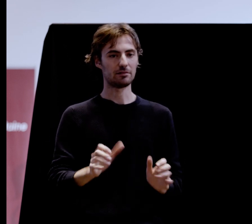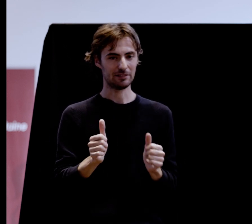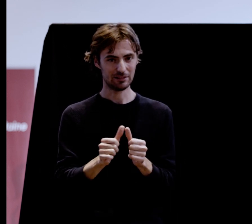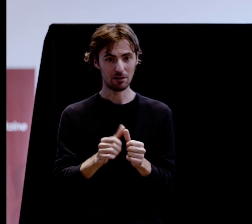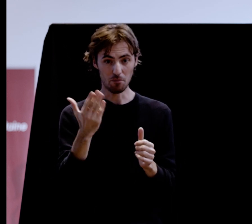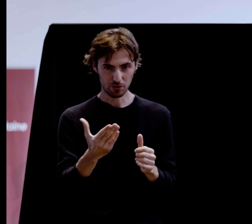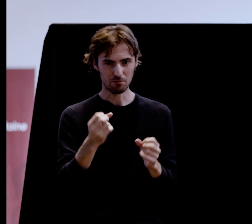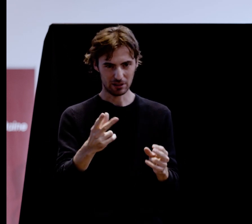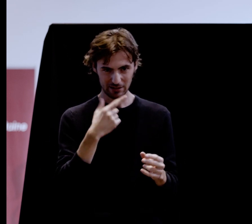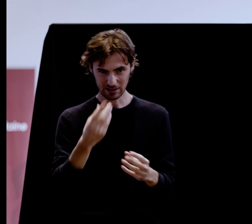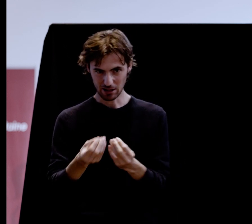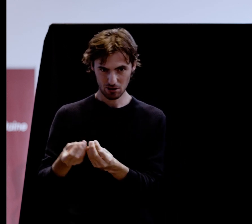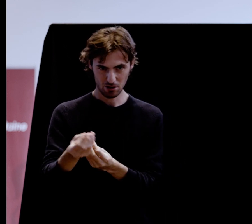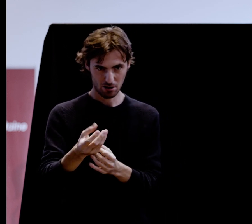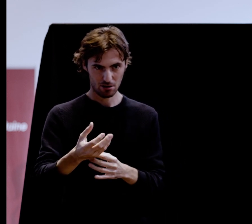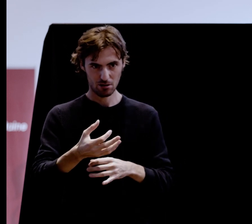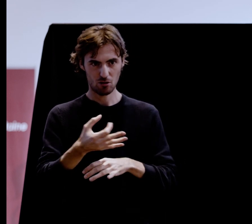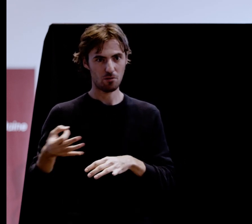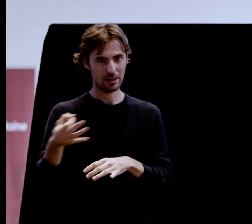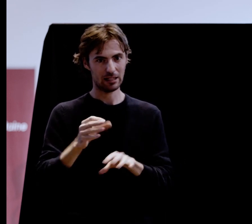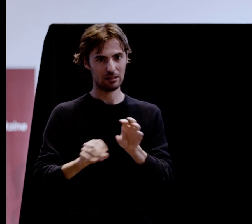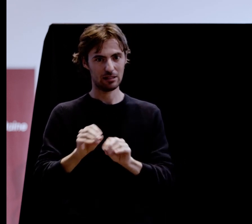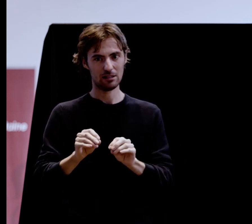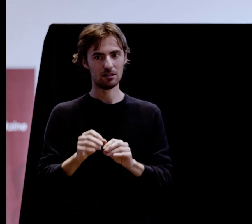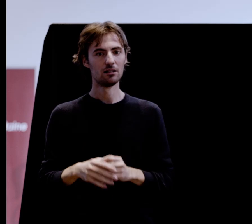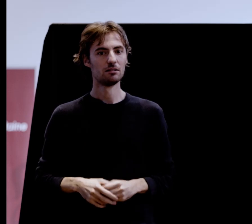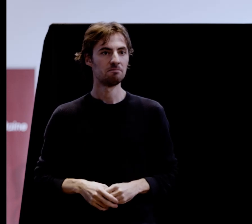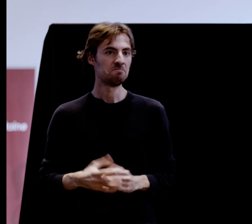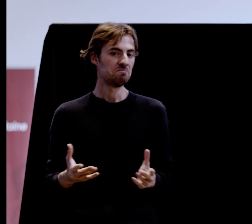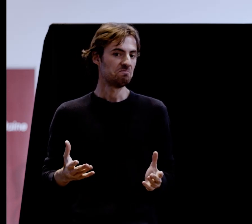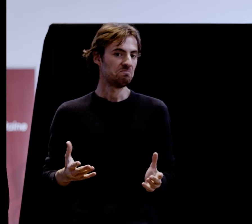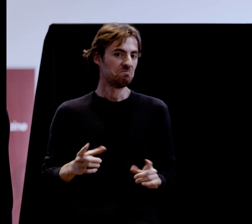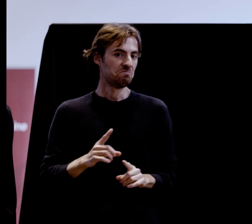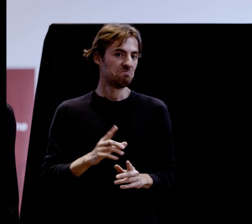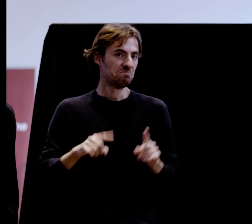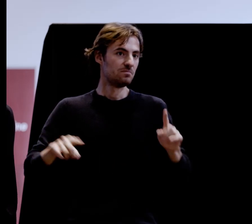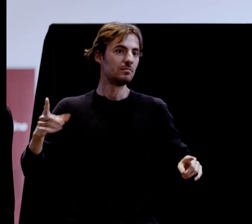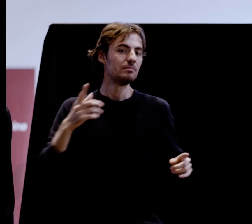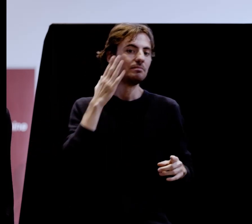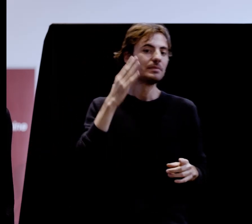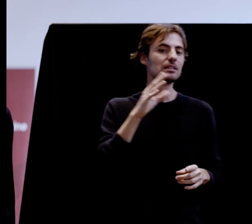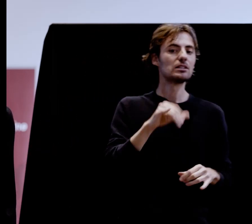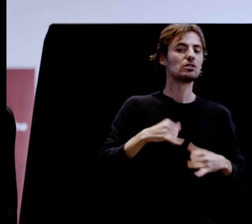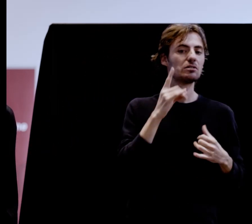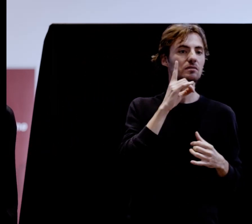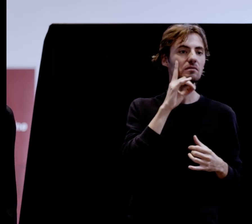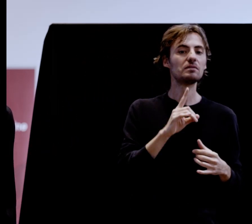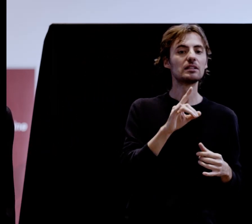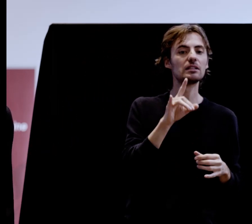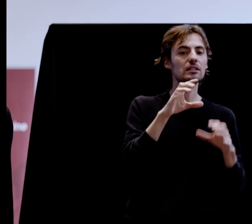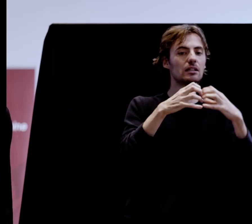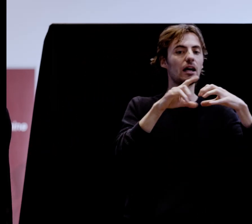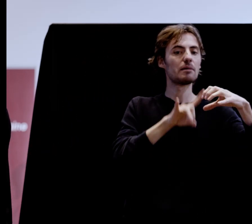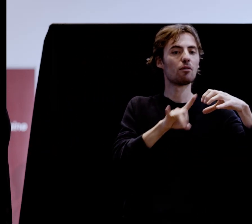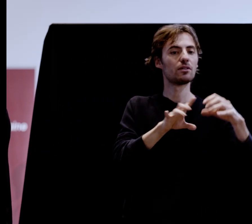contraception ? Parce qu'on a dit, chez les jeunes filles, quand l'hypophyse ne fonctionne pas, elle ne stimule pas les ovaires. Donc,